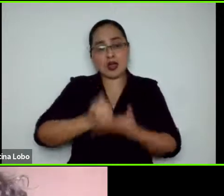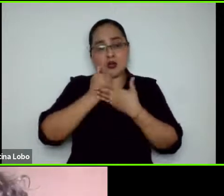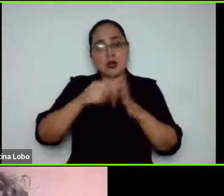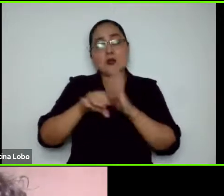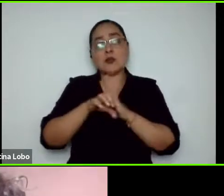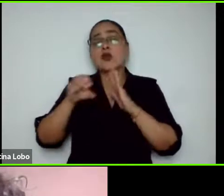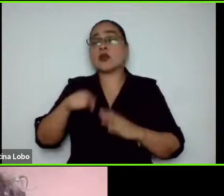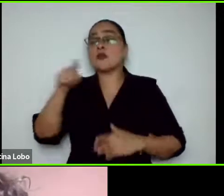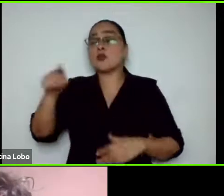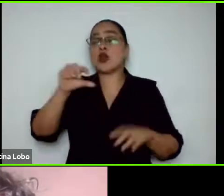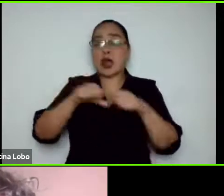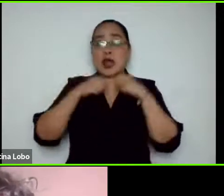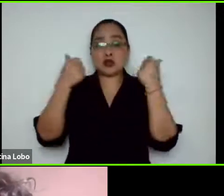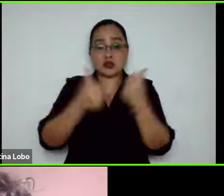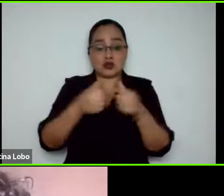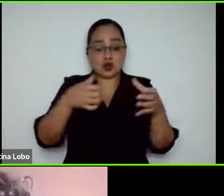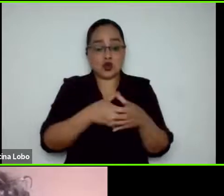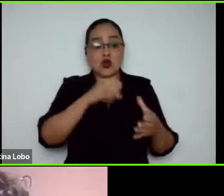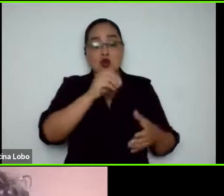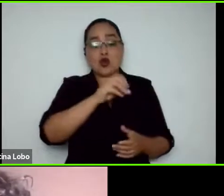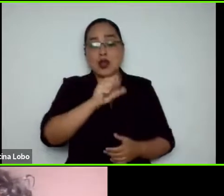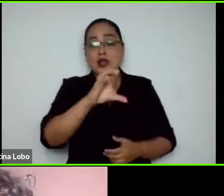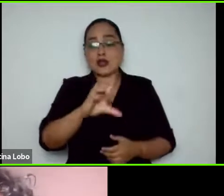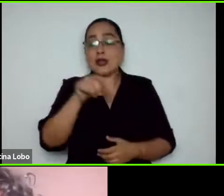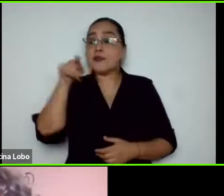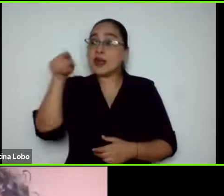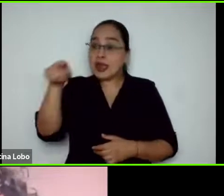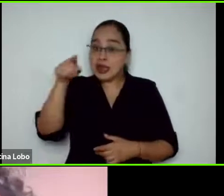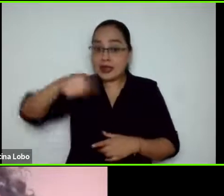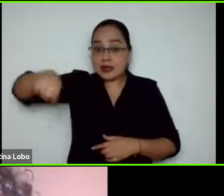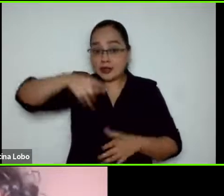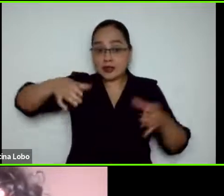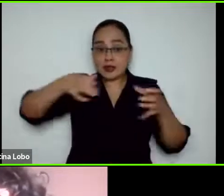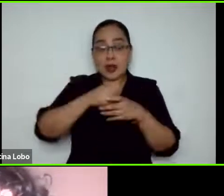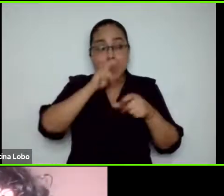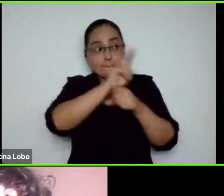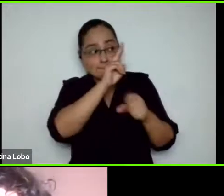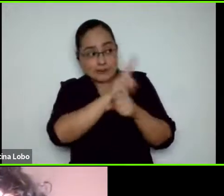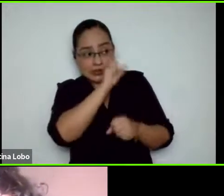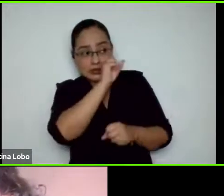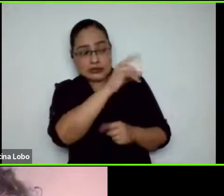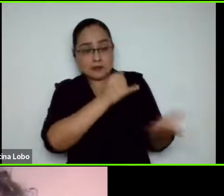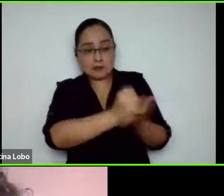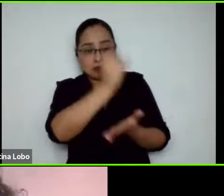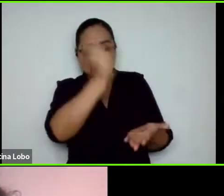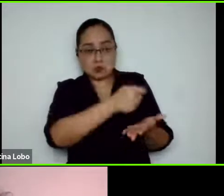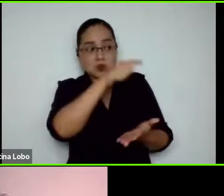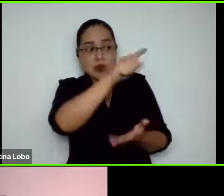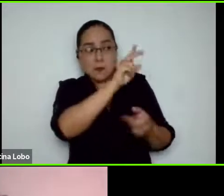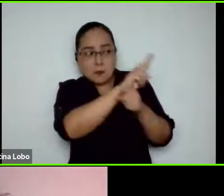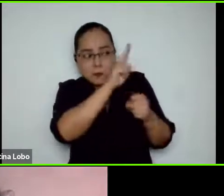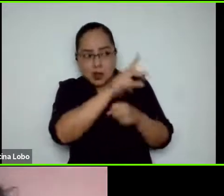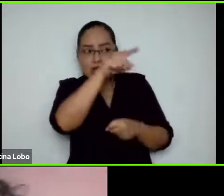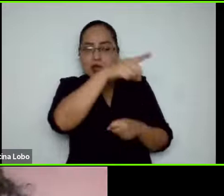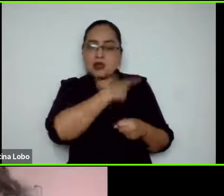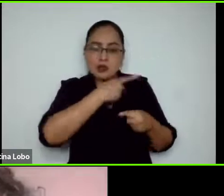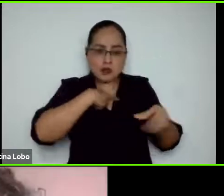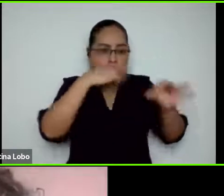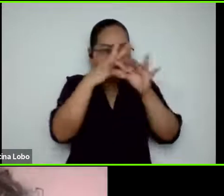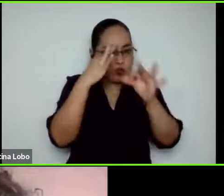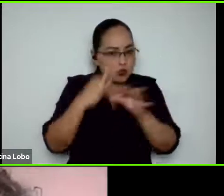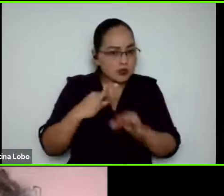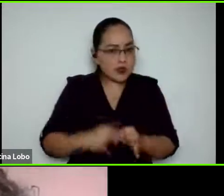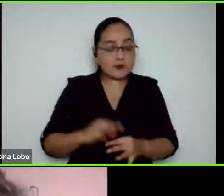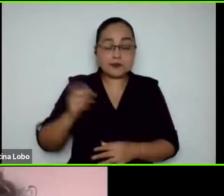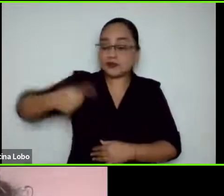se encargan, una vez dictada la sentencia, de llevar o vigilar el cumplimiento de esa sentencia. Es decir, que tiene que haber organizaciones